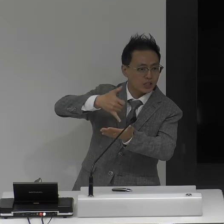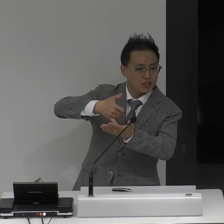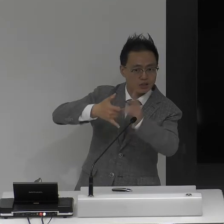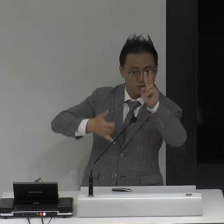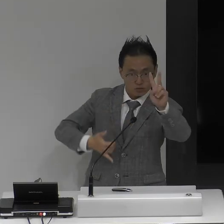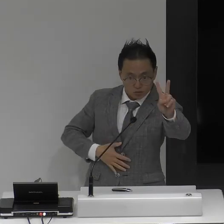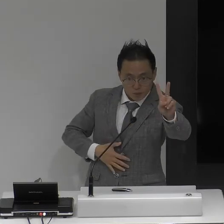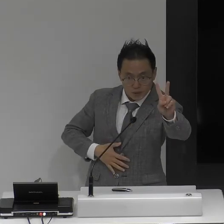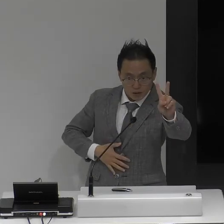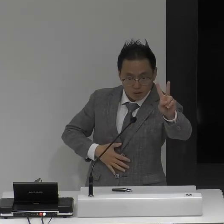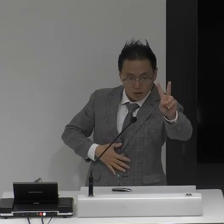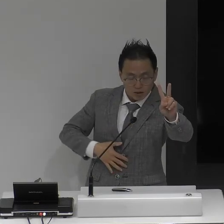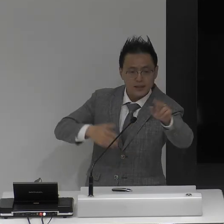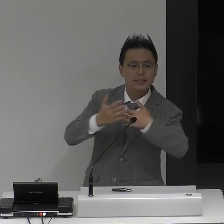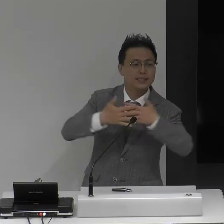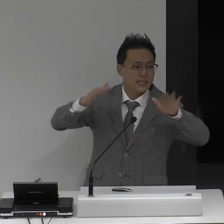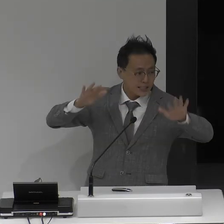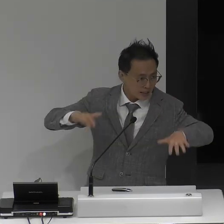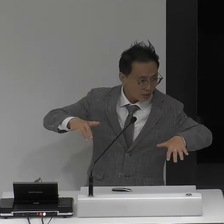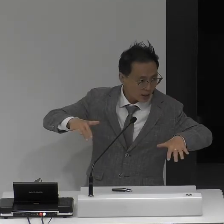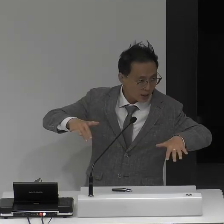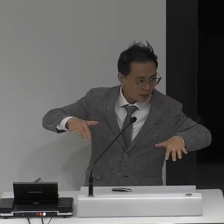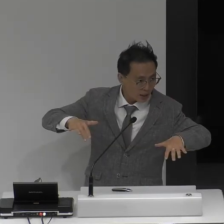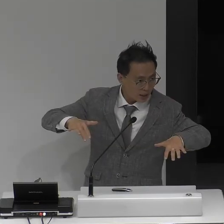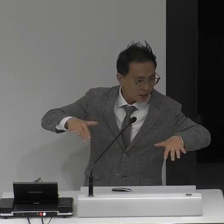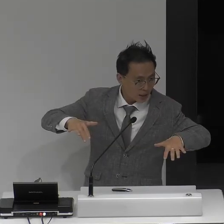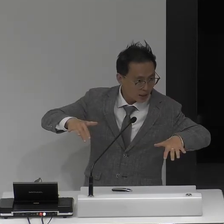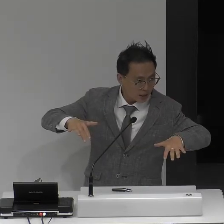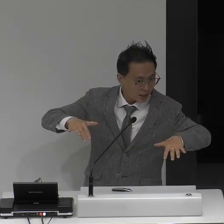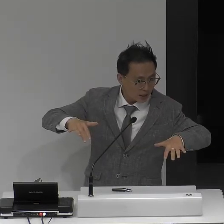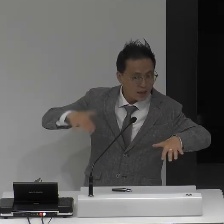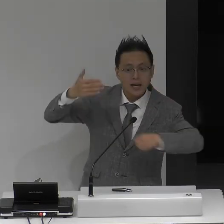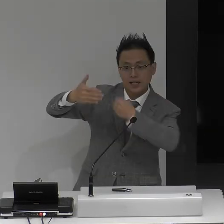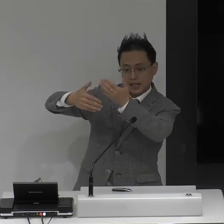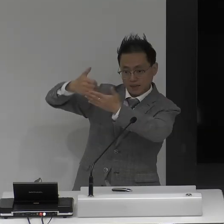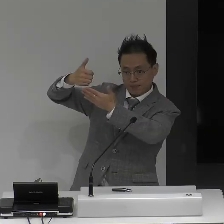인격체를 두 번 봐요. 사자들과 하나님.